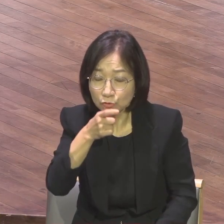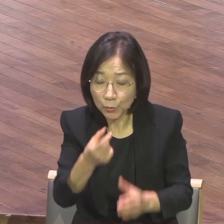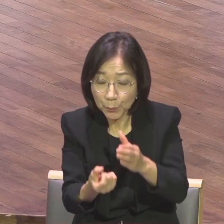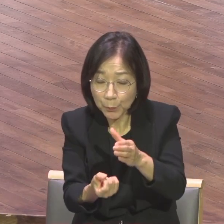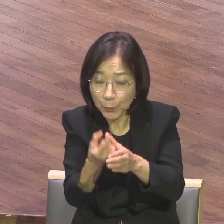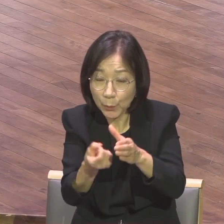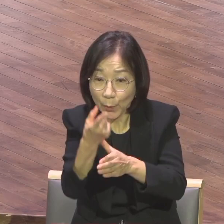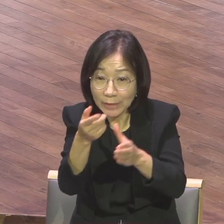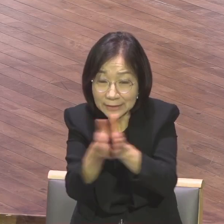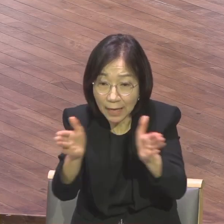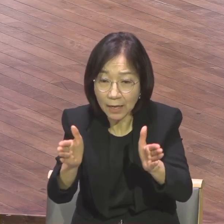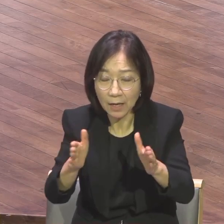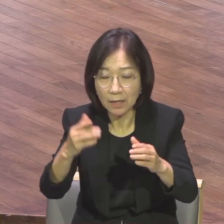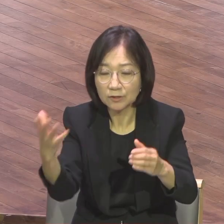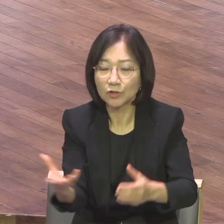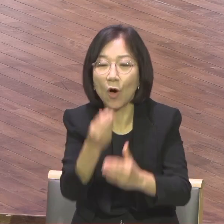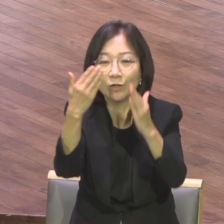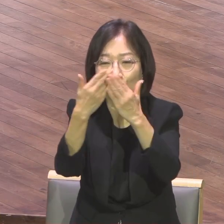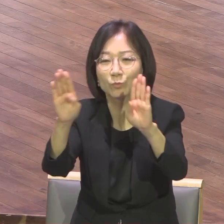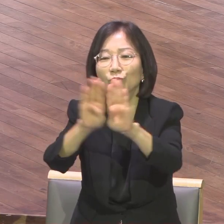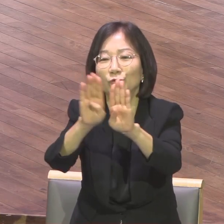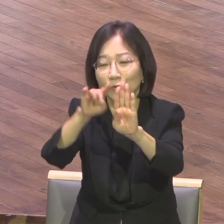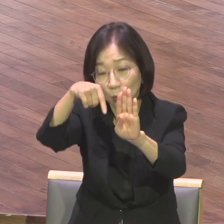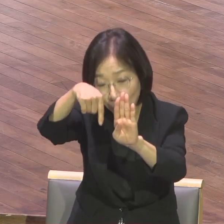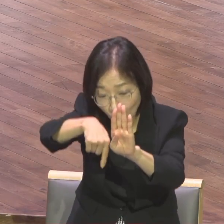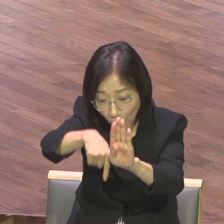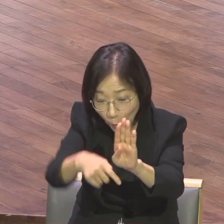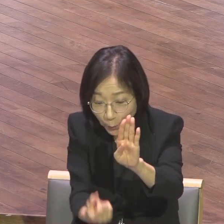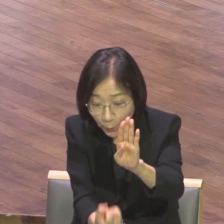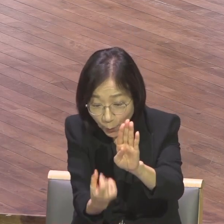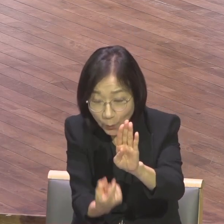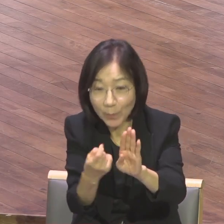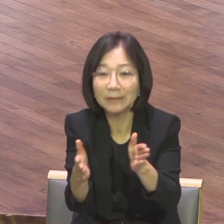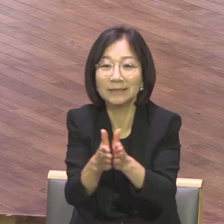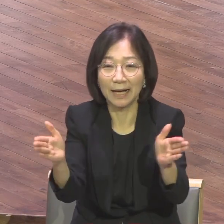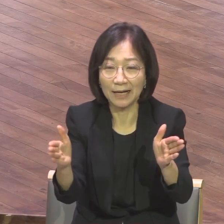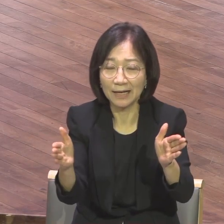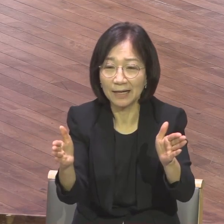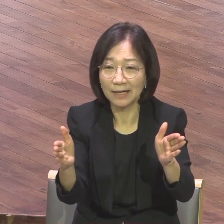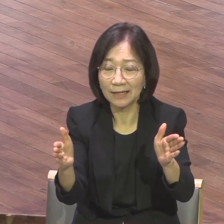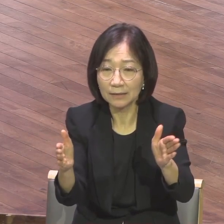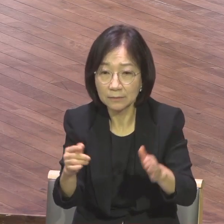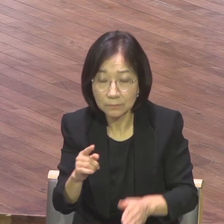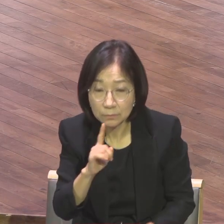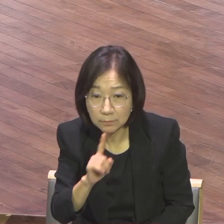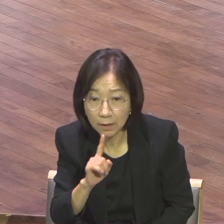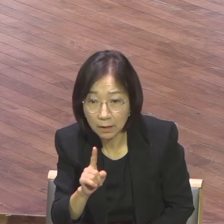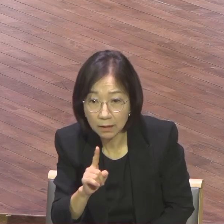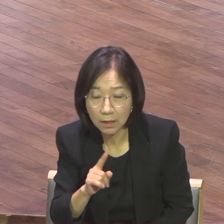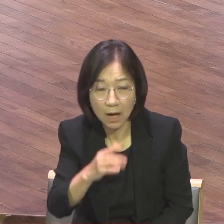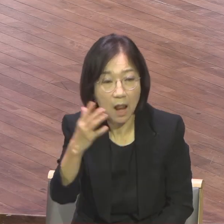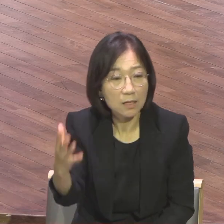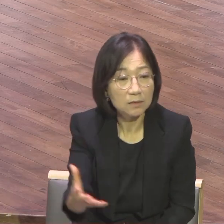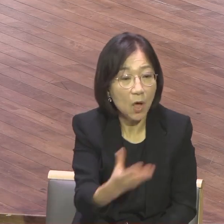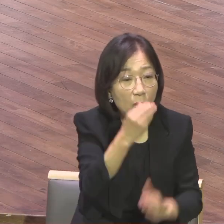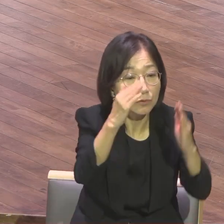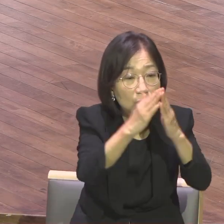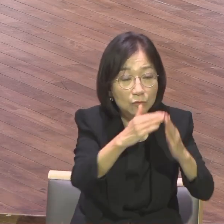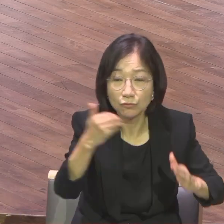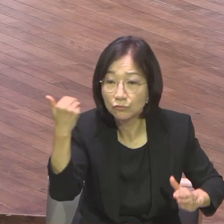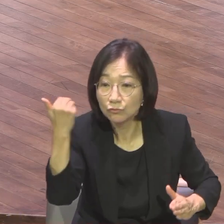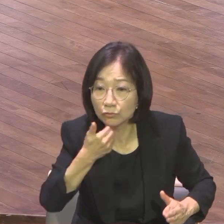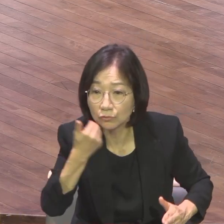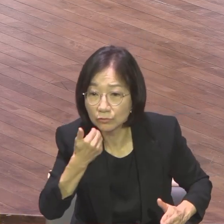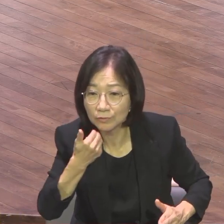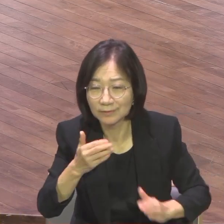성전 문지방에서부터 그랬어. 여기서 중요한 영적 진리가 담겨져 있습니다. 성전은 누구를